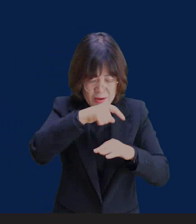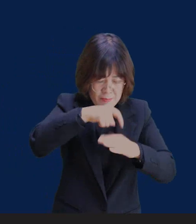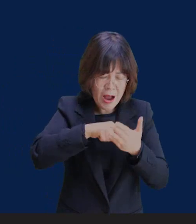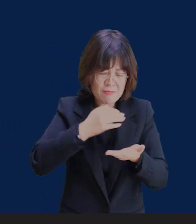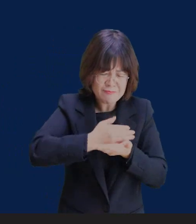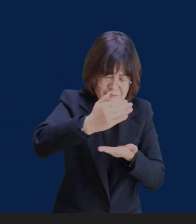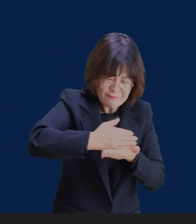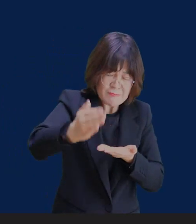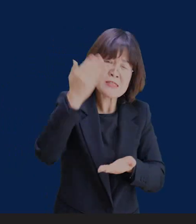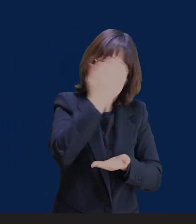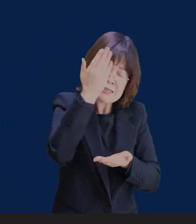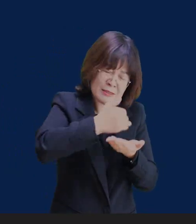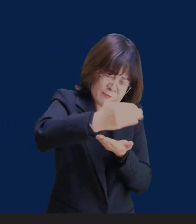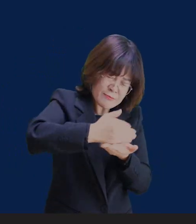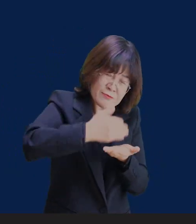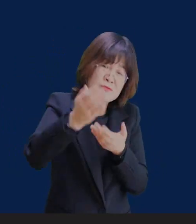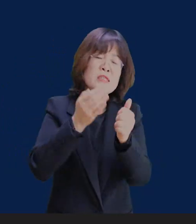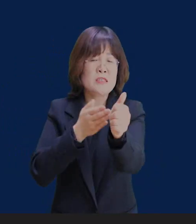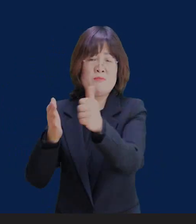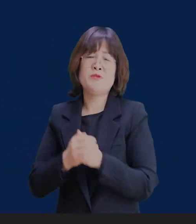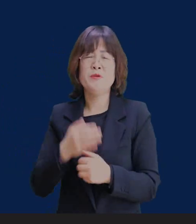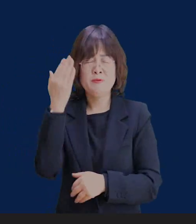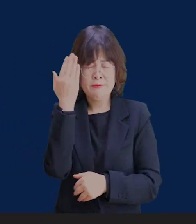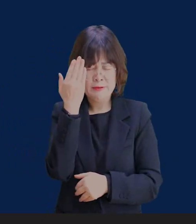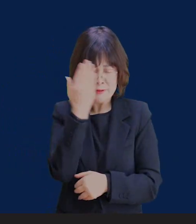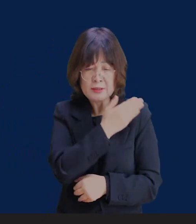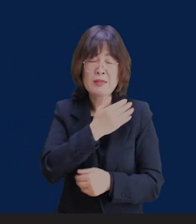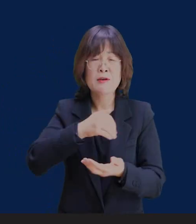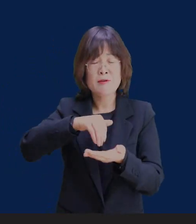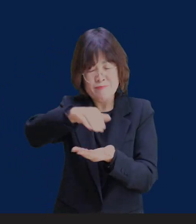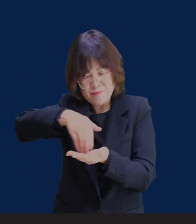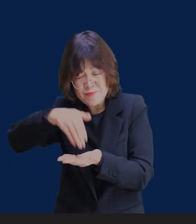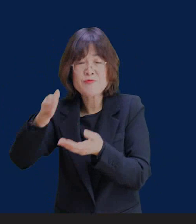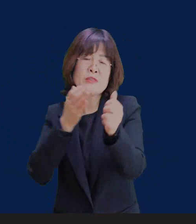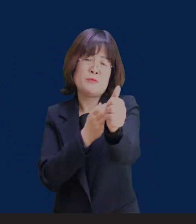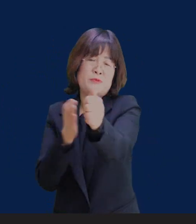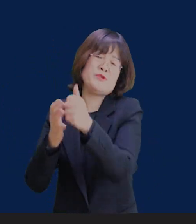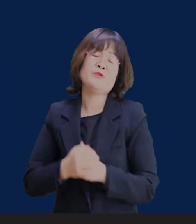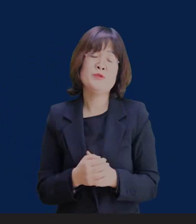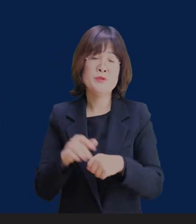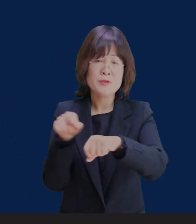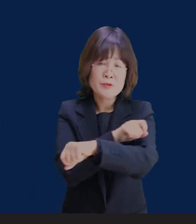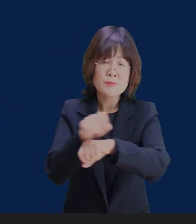수 있기를 바랍니다. 그 모든 것들을 다 쫓아내 버리시기